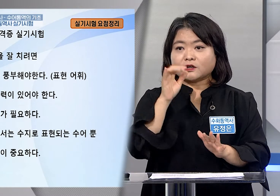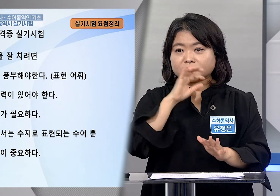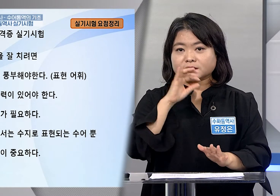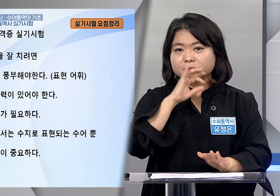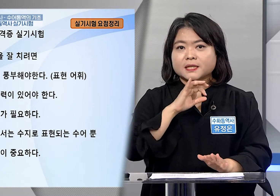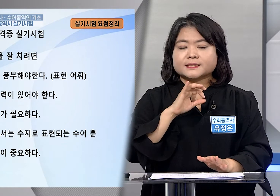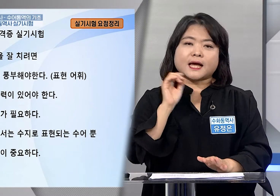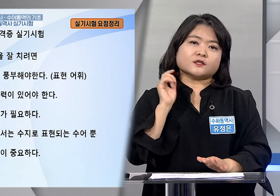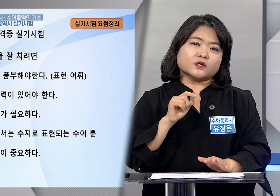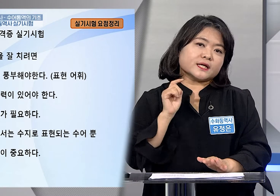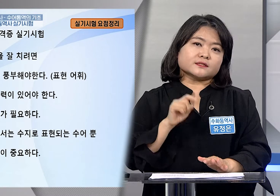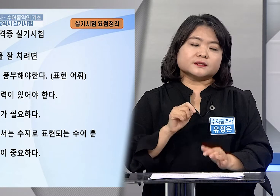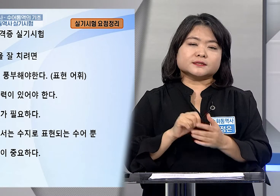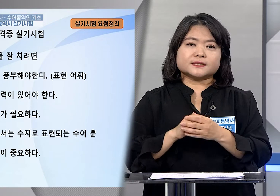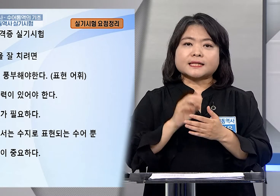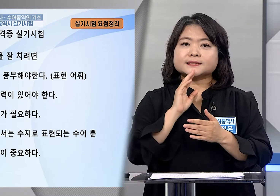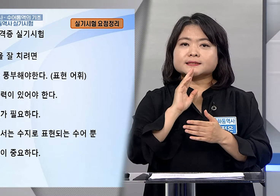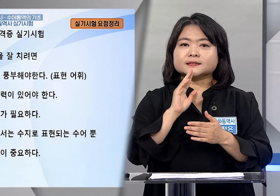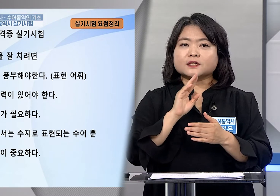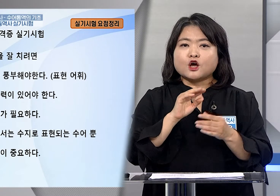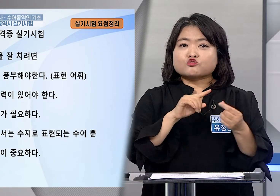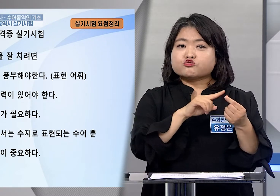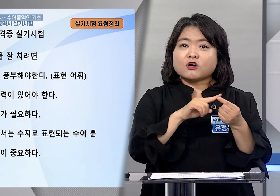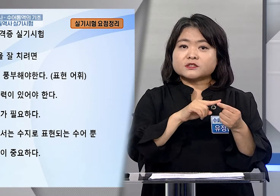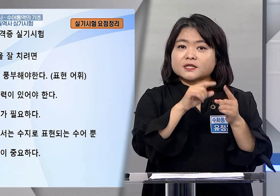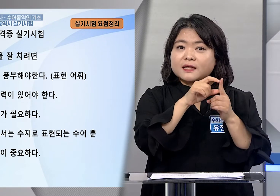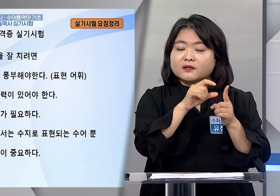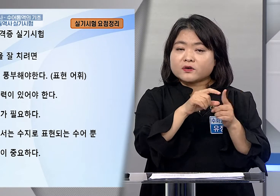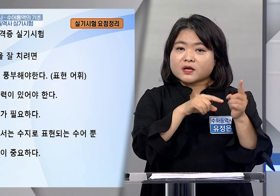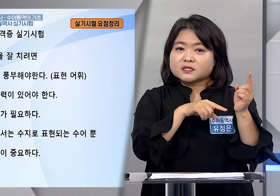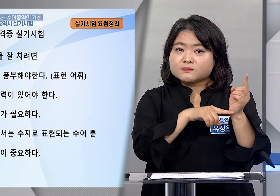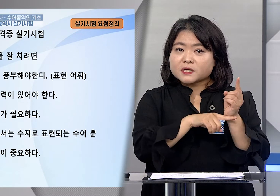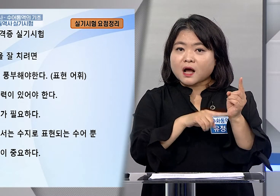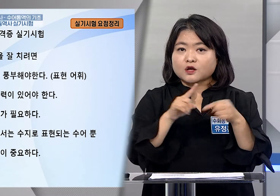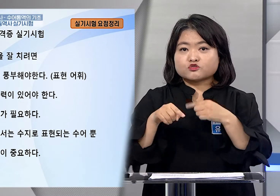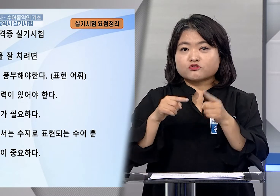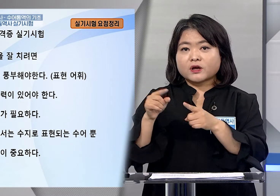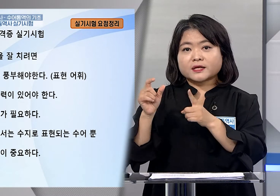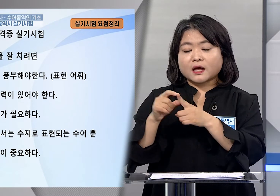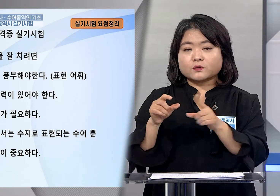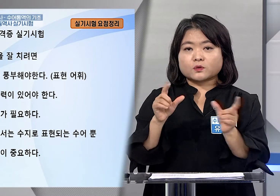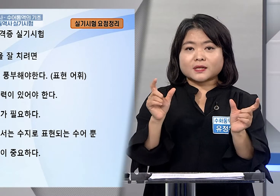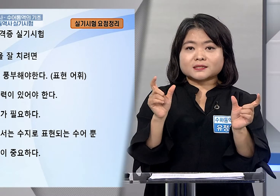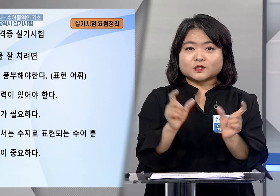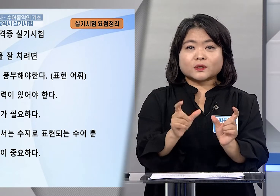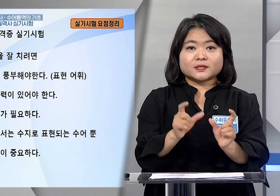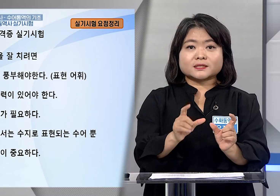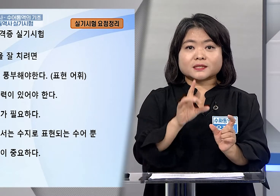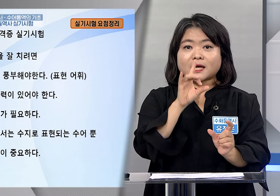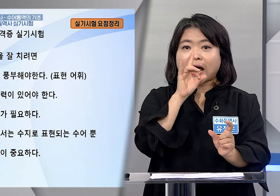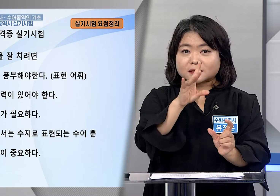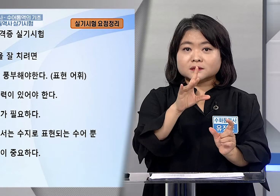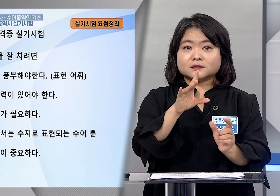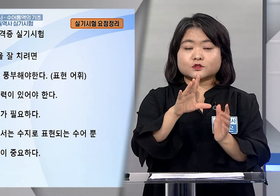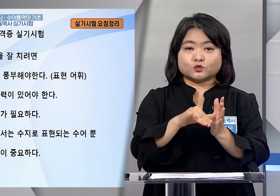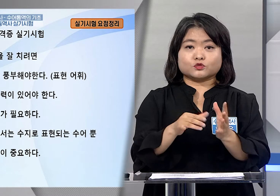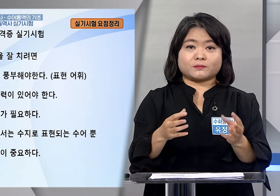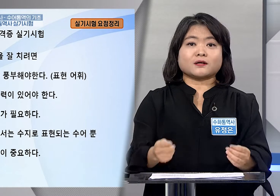연습. 자, 여기에서는 사실은 국어적인 단어의 의미가 수어의 단어로 딱 치환되지 않을 경우도